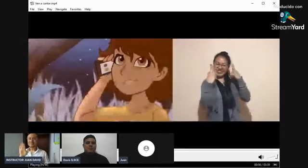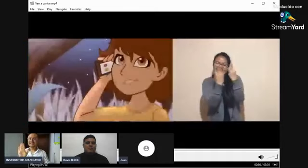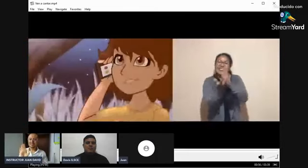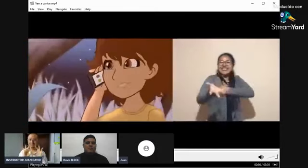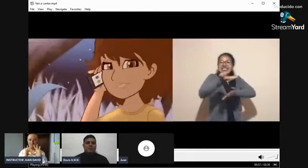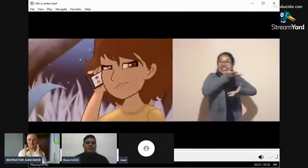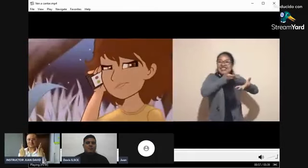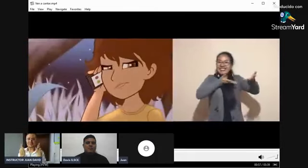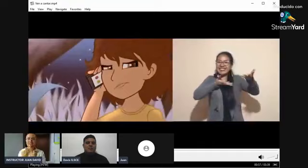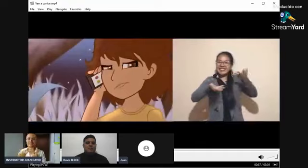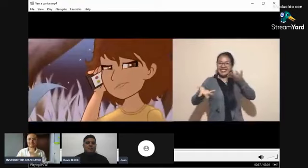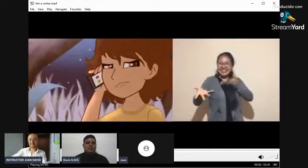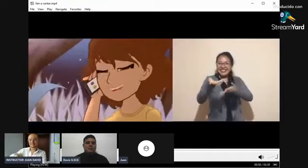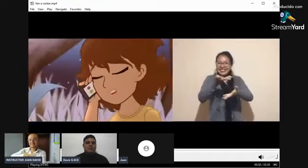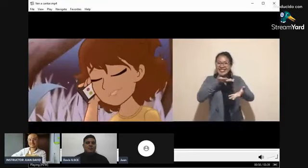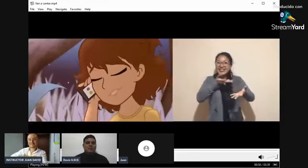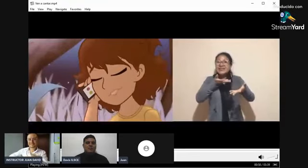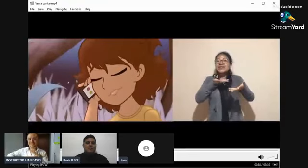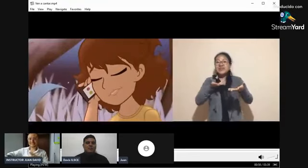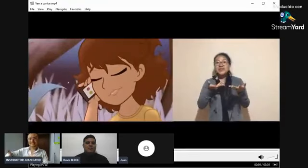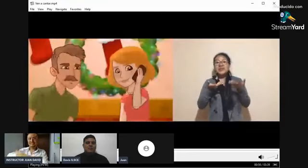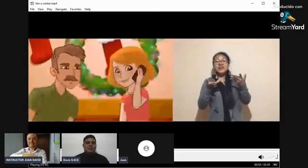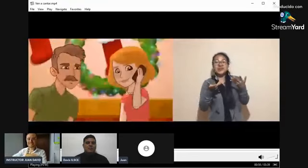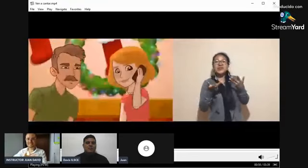Navidad. El calor de hogar.